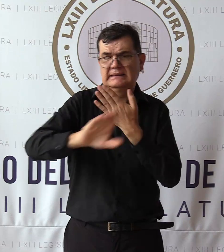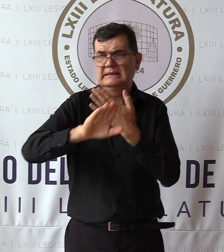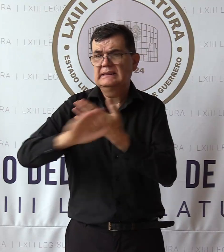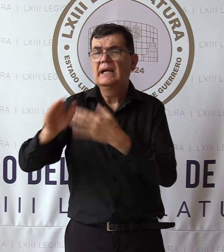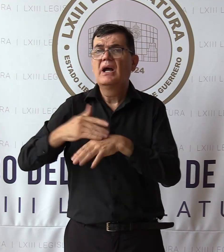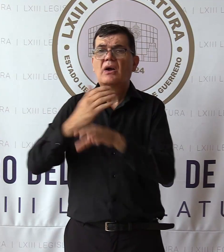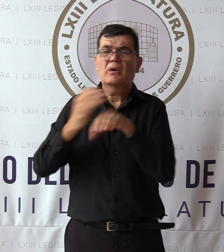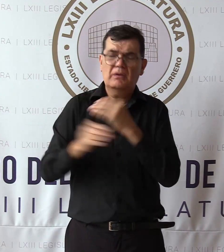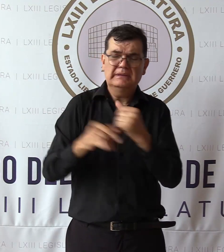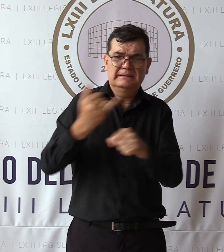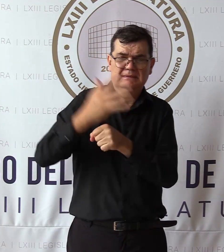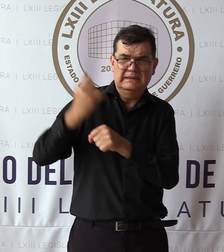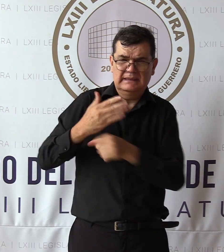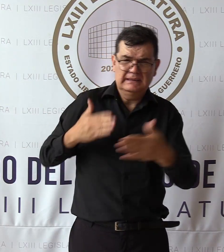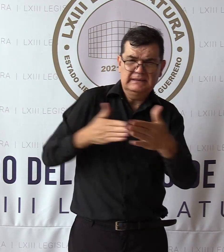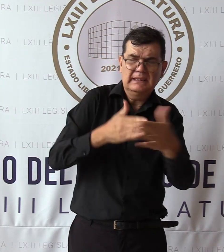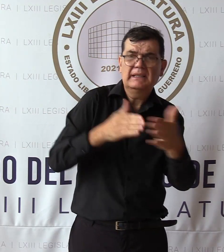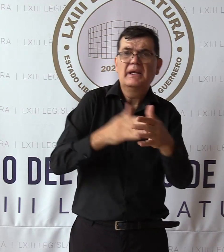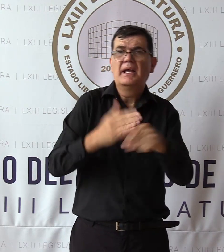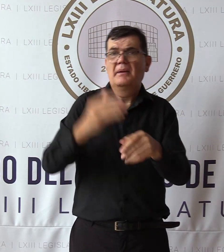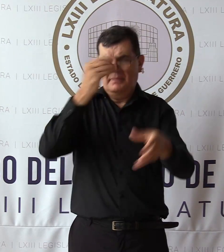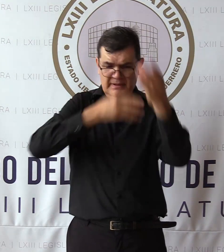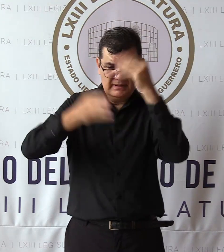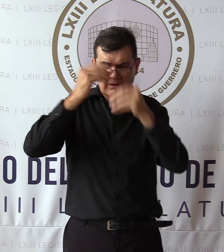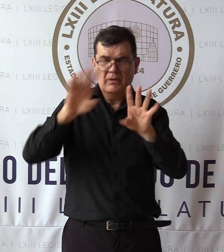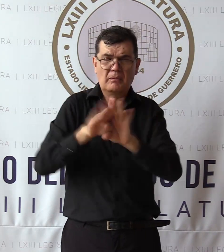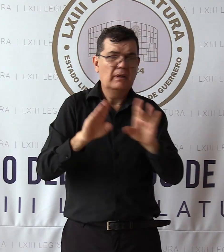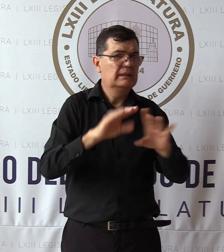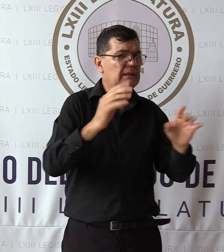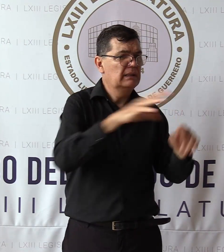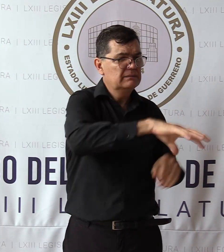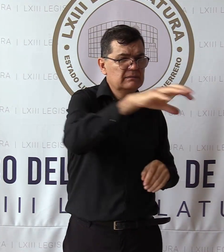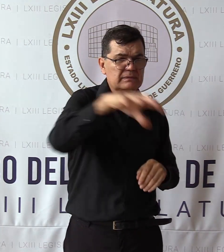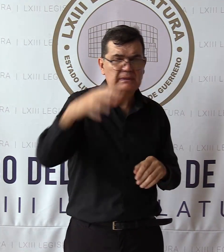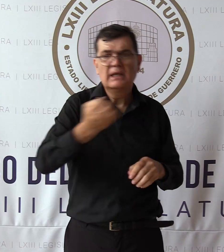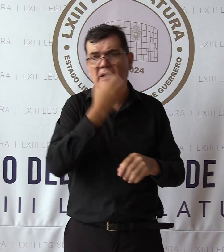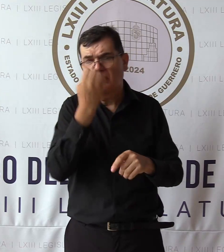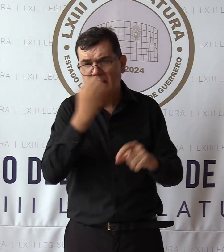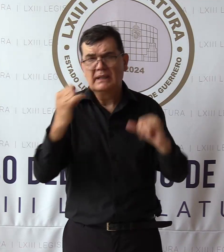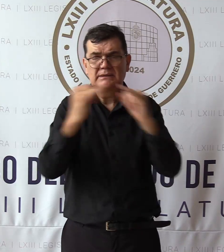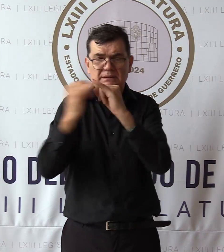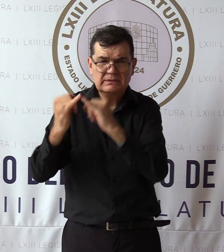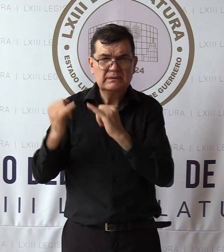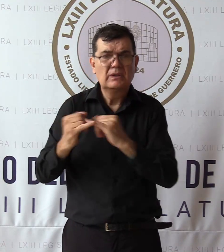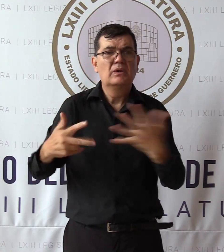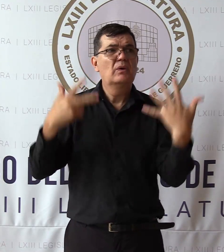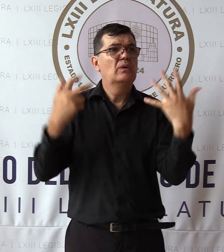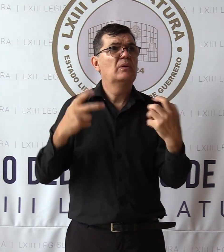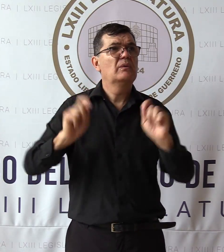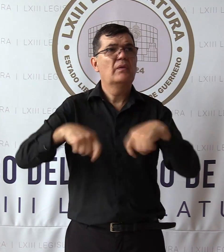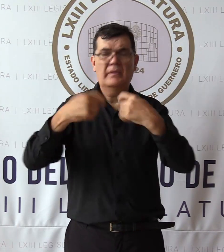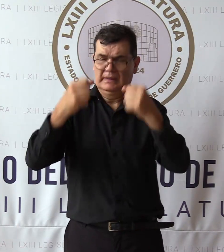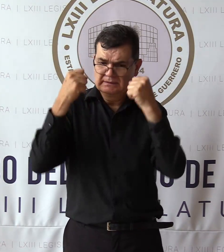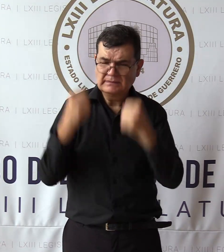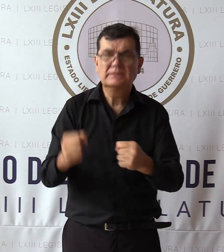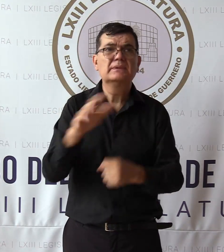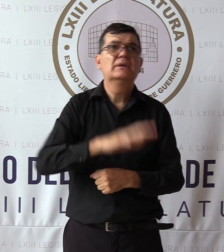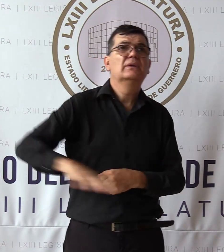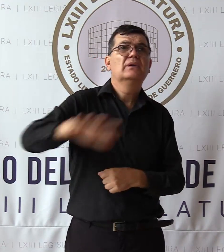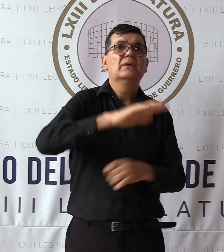aprendizaje en todas las personas e instituciones involucradas en la educación. Y 8. Garantizar que las instituciones educativas cuenten